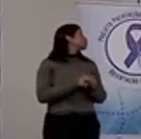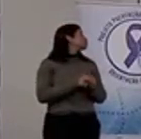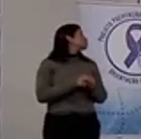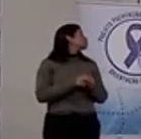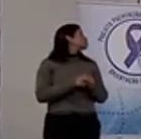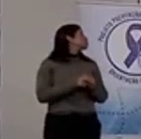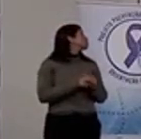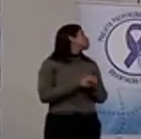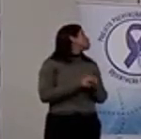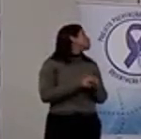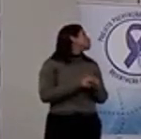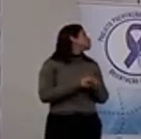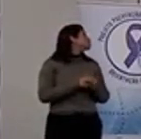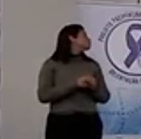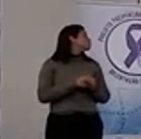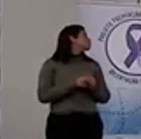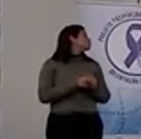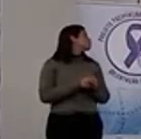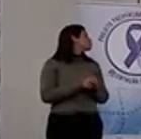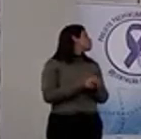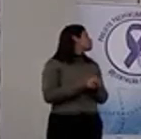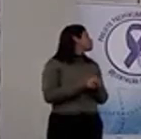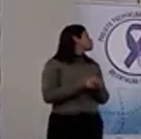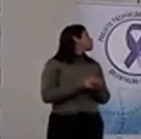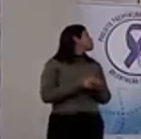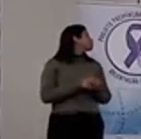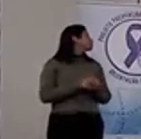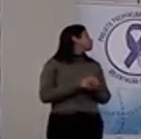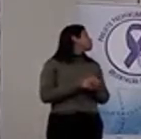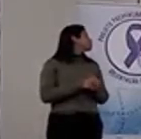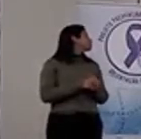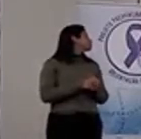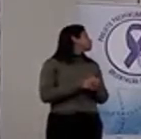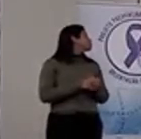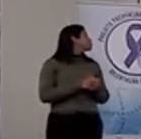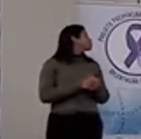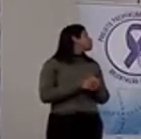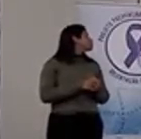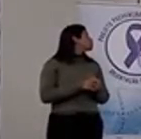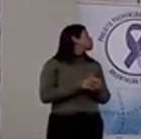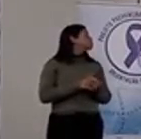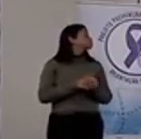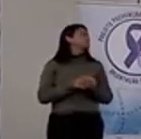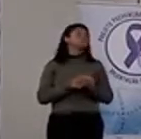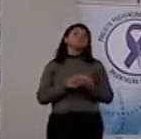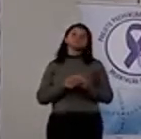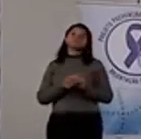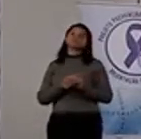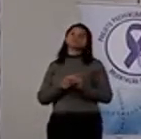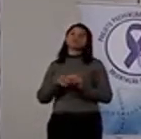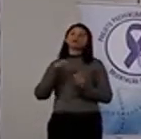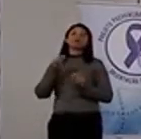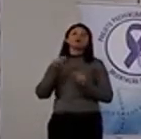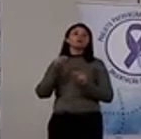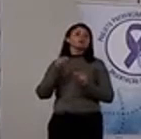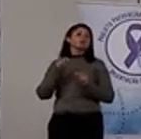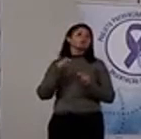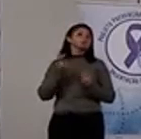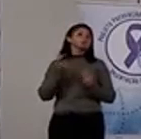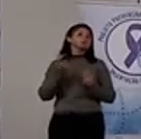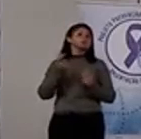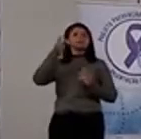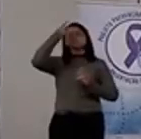também, ó, aqui, e você vê aqui. É como se fosse o quê? Alguém tivesse dado